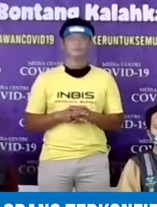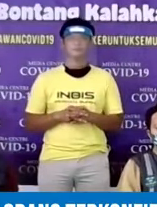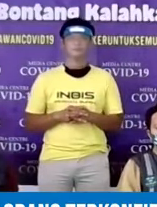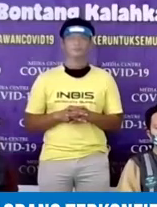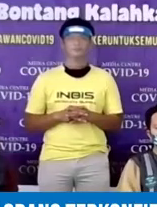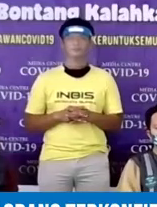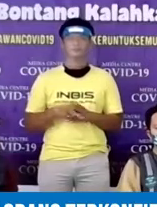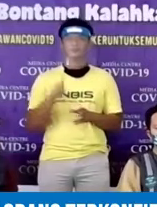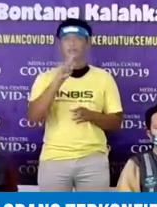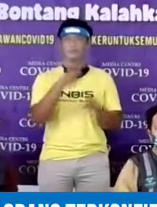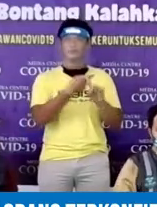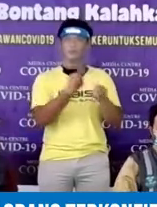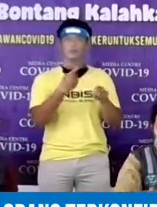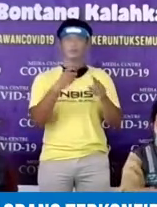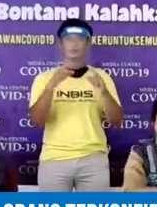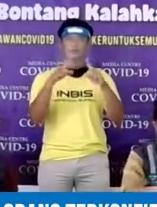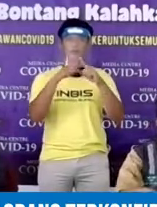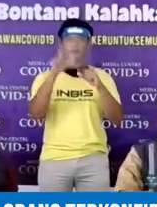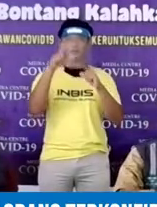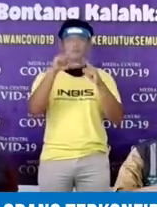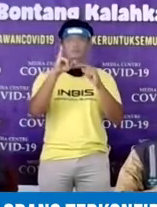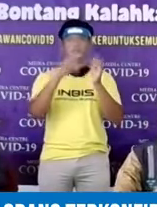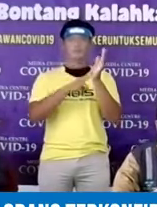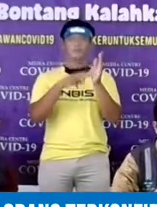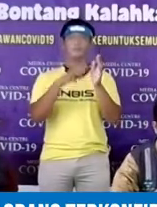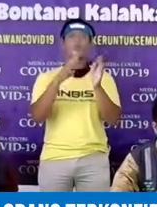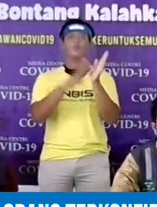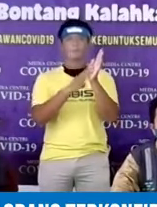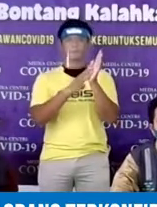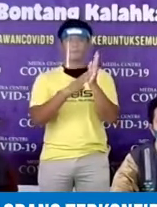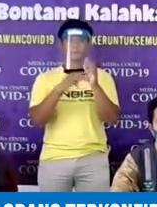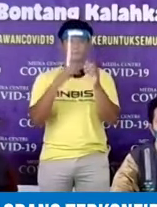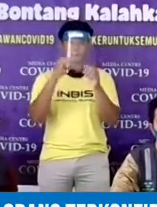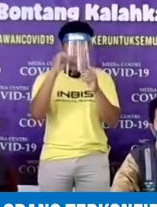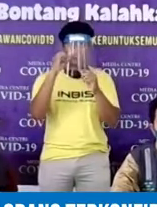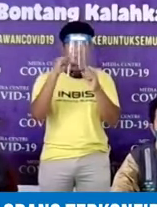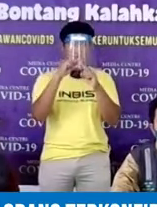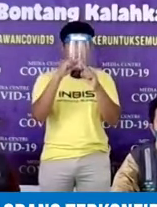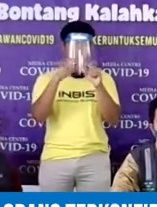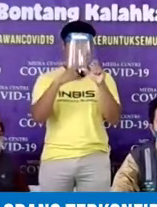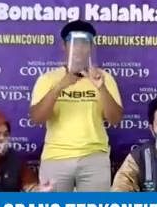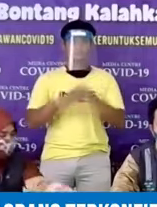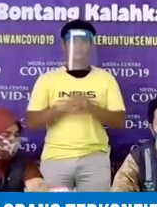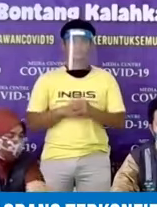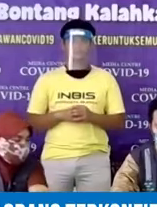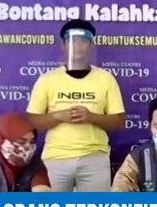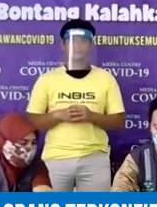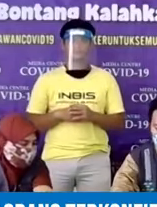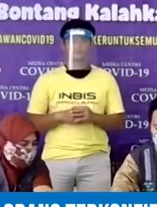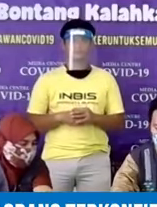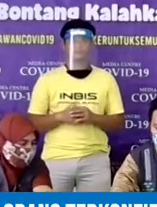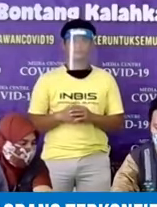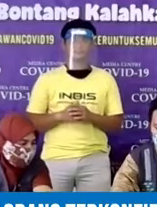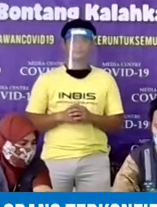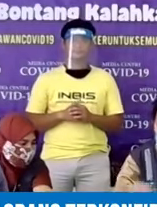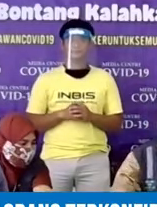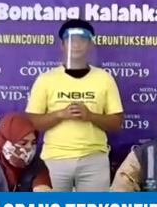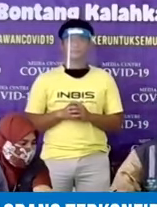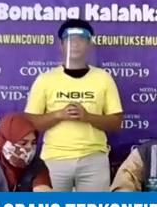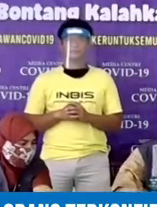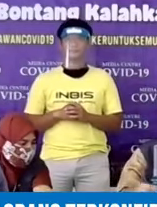yang assalamualaikum pak haji ya minyak wajib mau nanya eh untuk pak